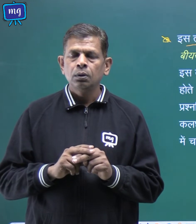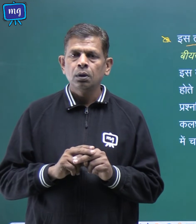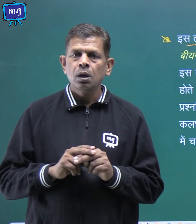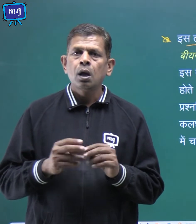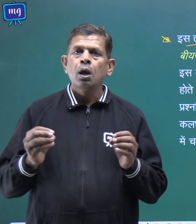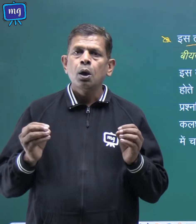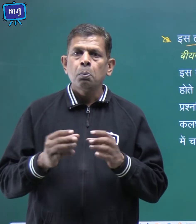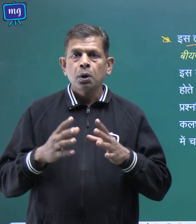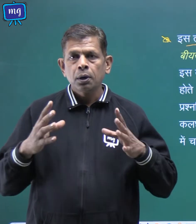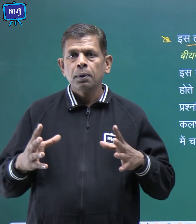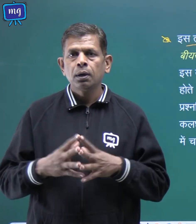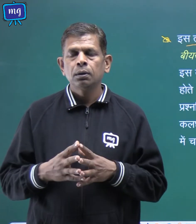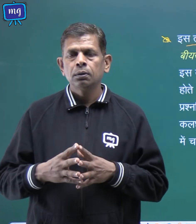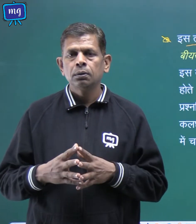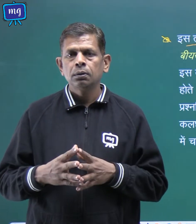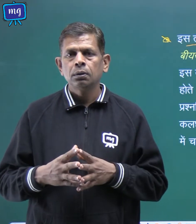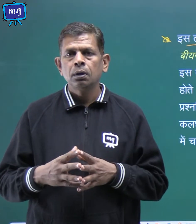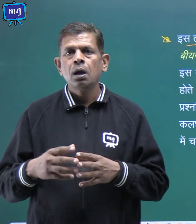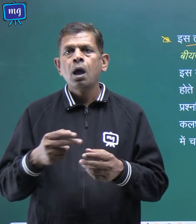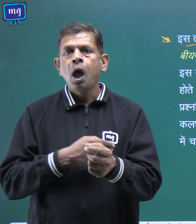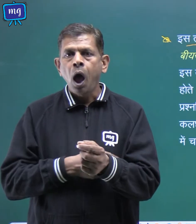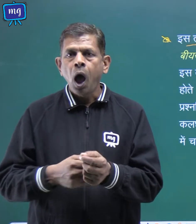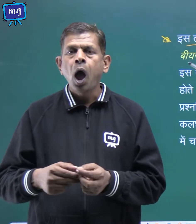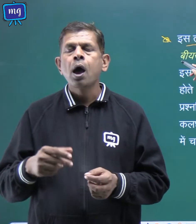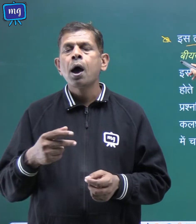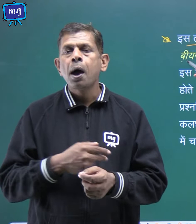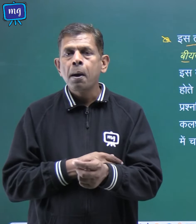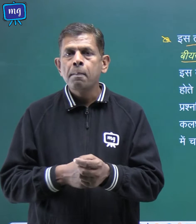बिग डिपर, ग्रेट बियर